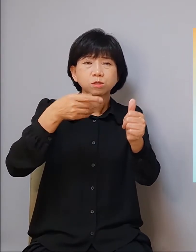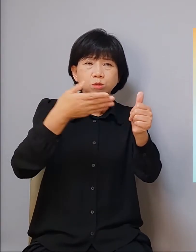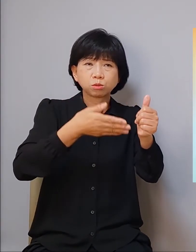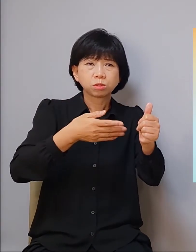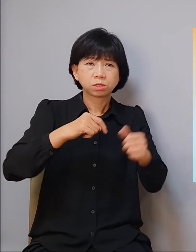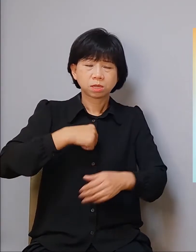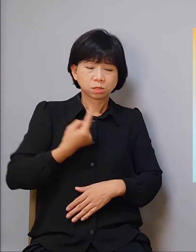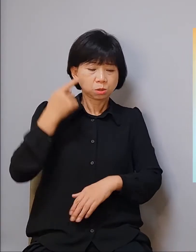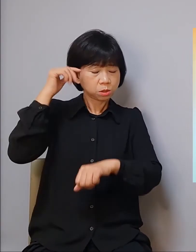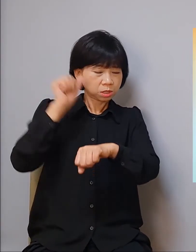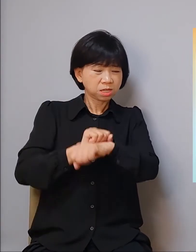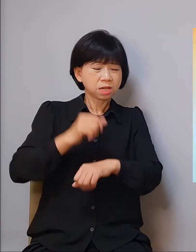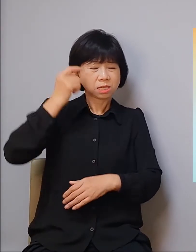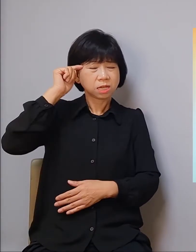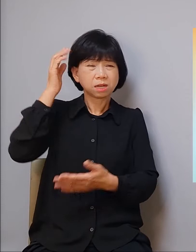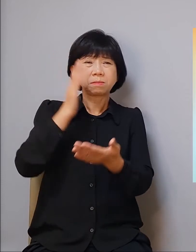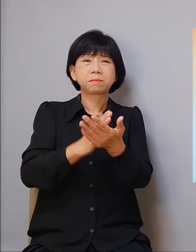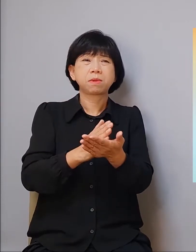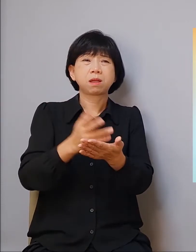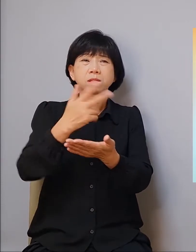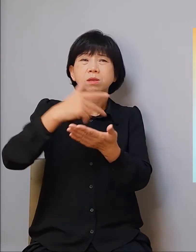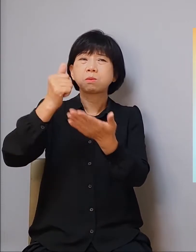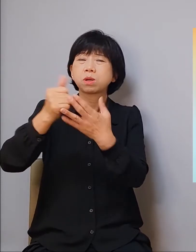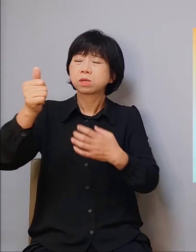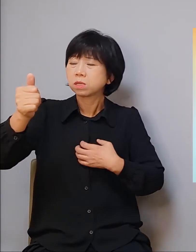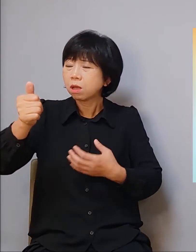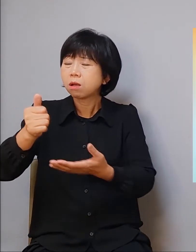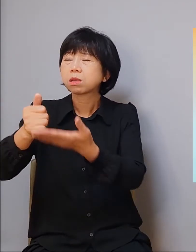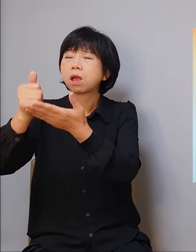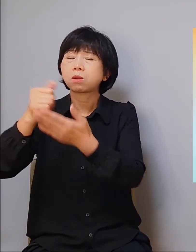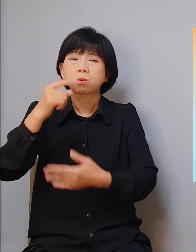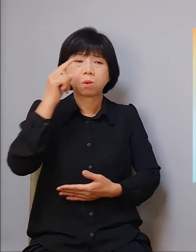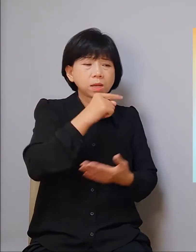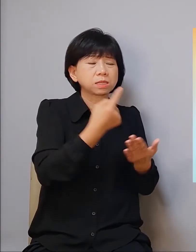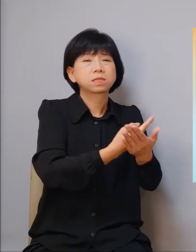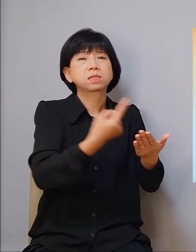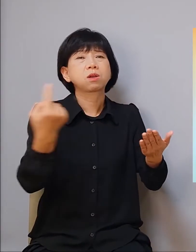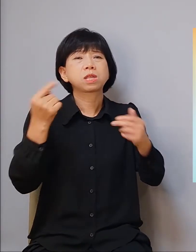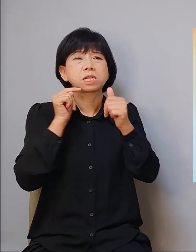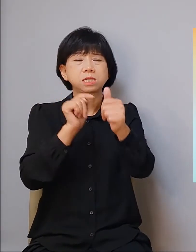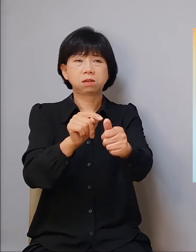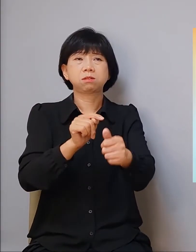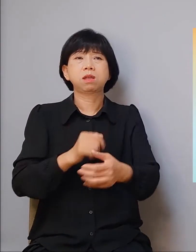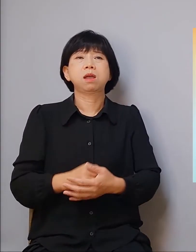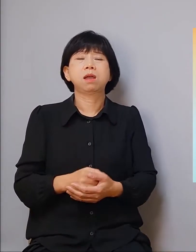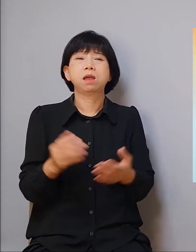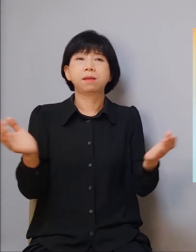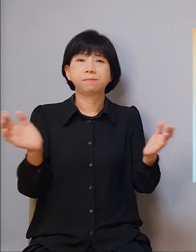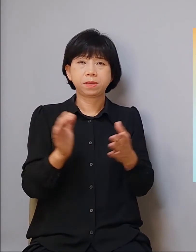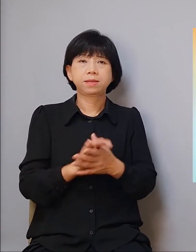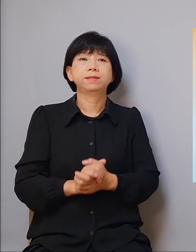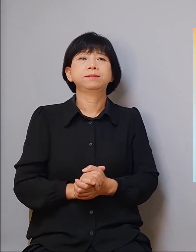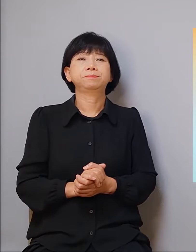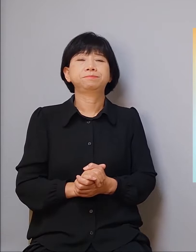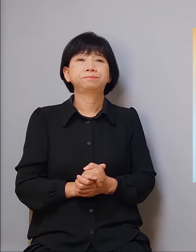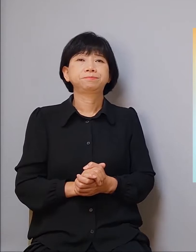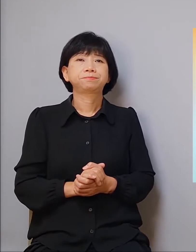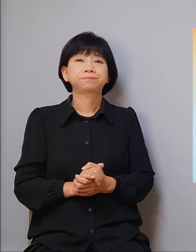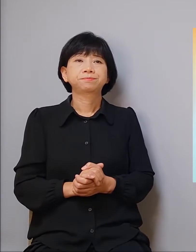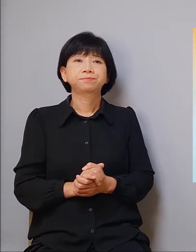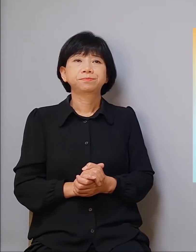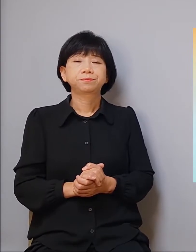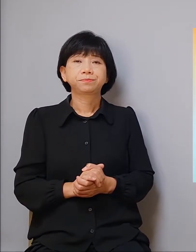지혜롭게 여기지 말지어다. 여호와를 뭐하며? 경외하며 악을 떠날지어다. 아멘.